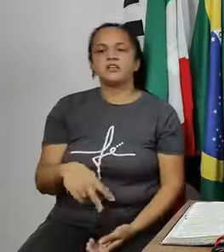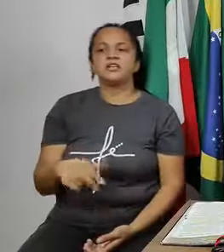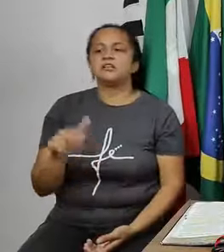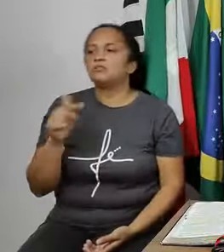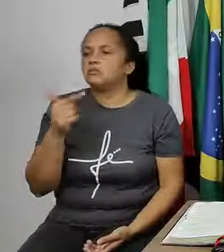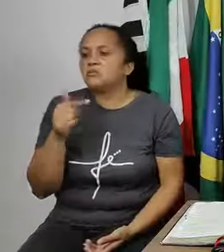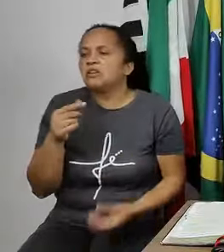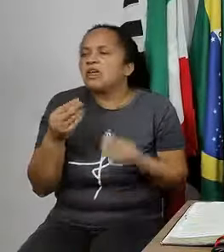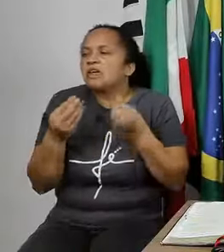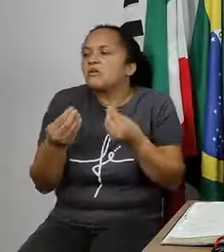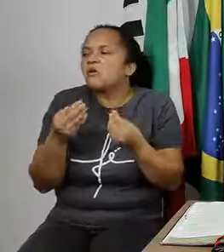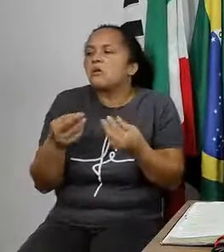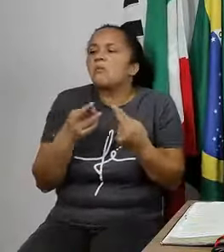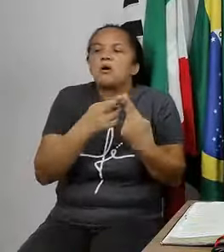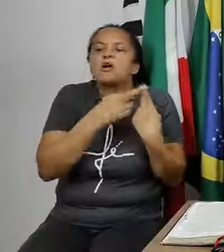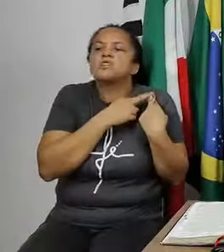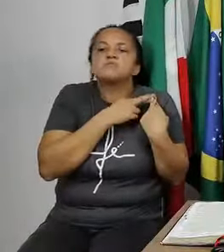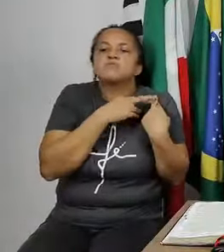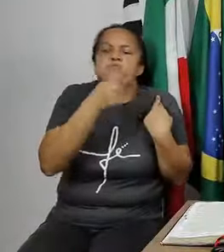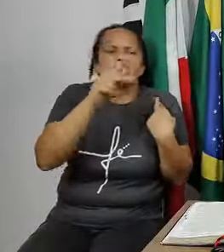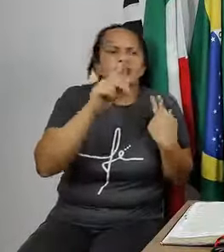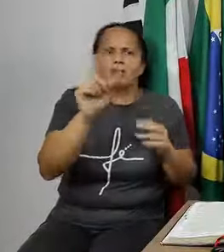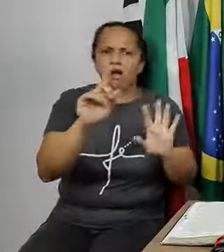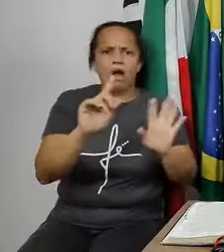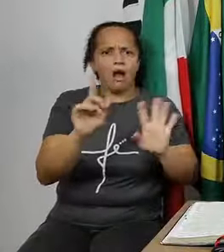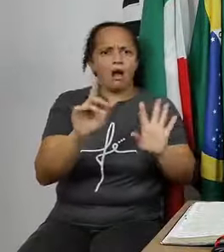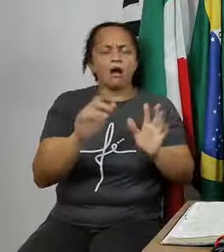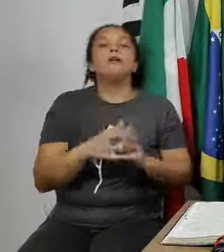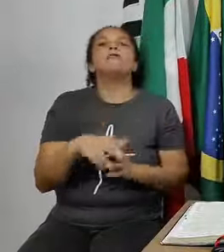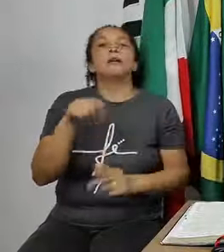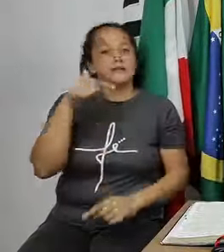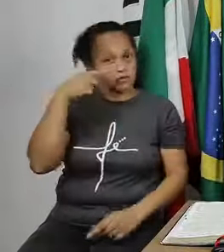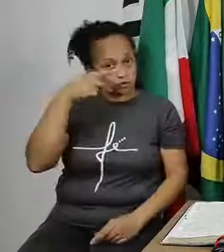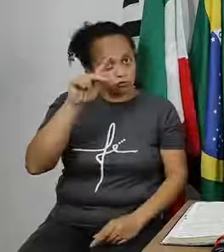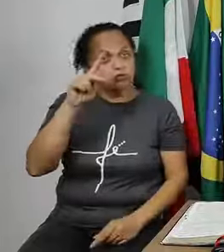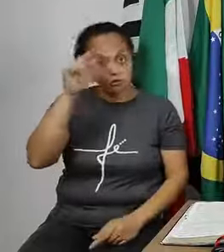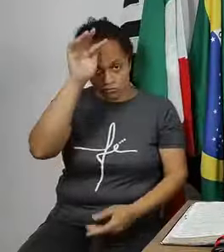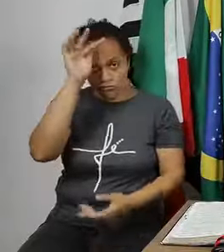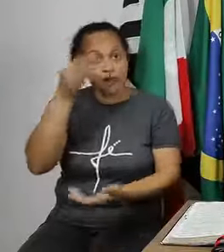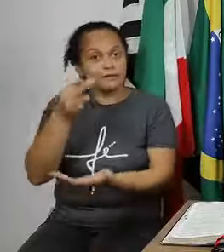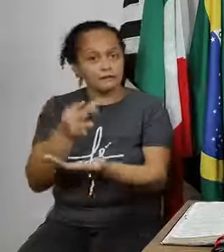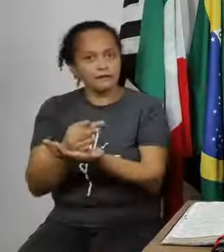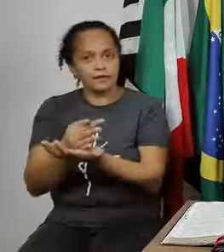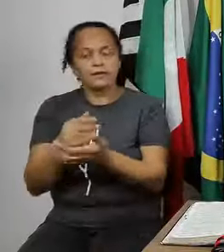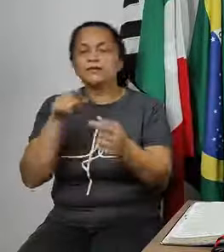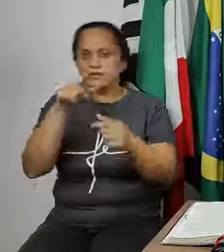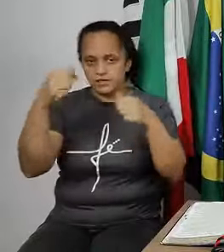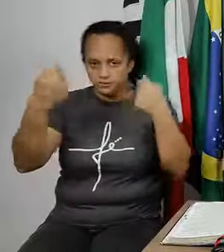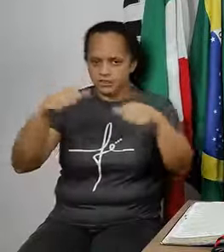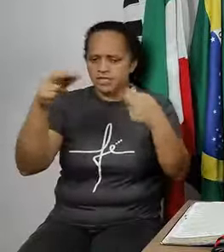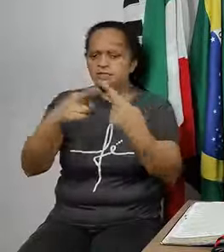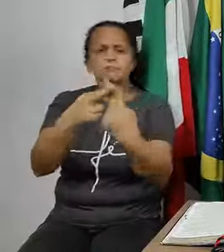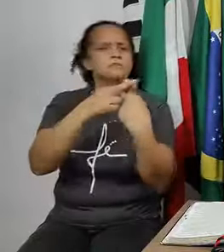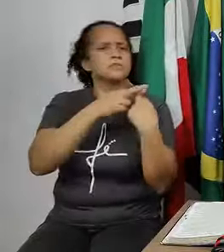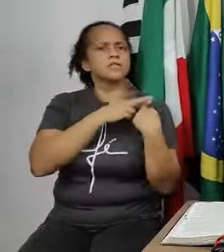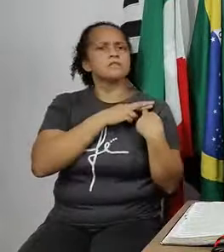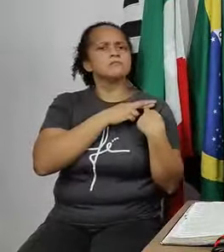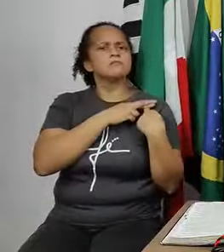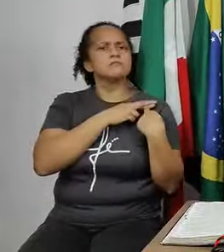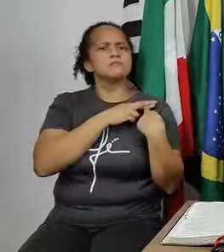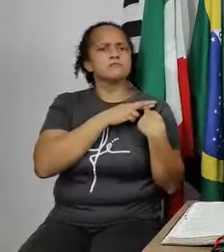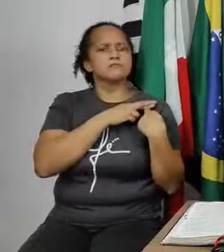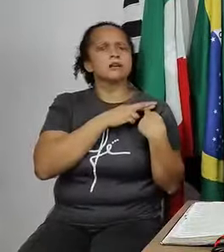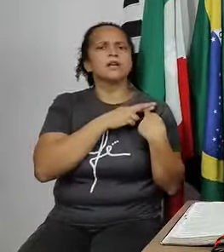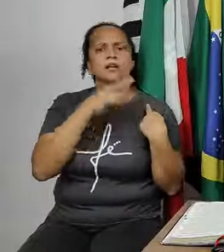responsabilidade pela edificação da sua fé para os outros. Cada crente é responsável